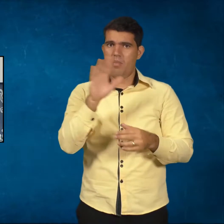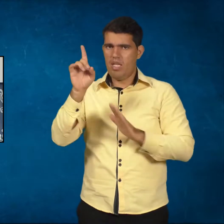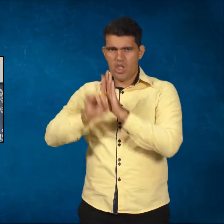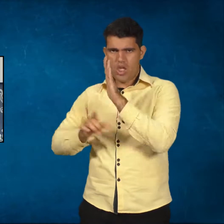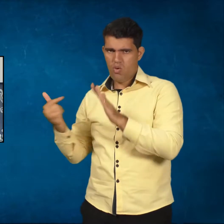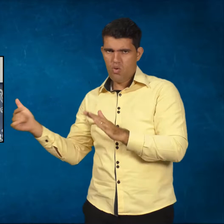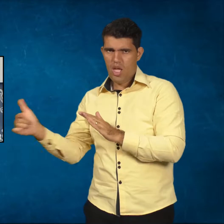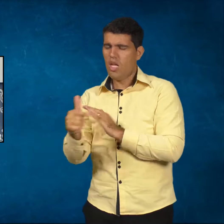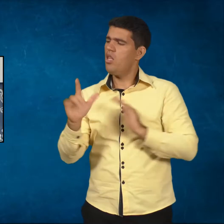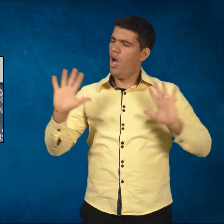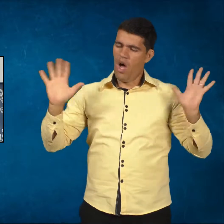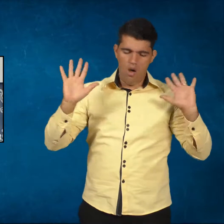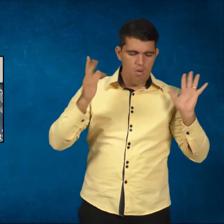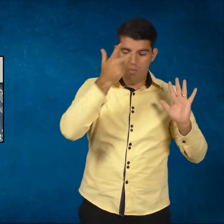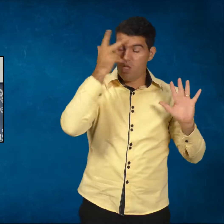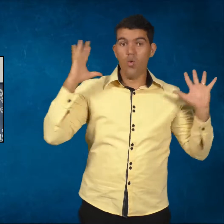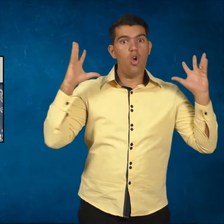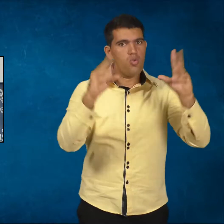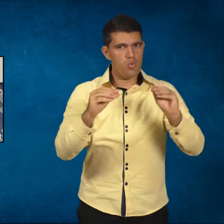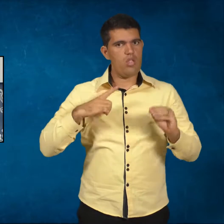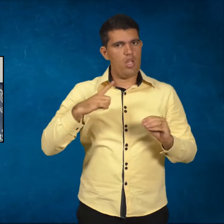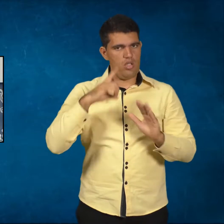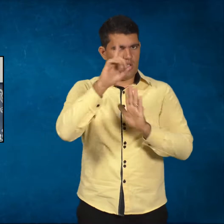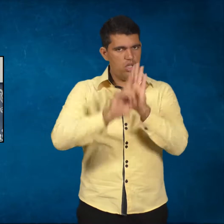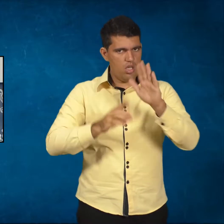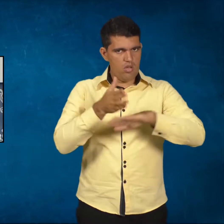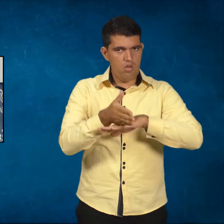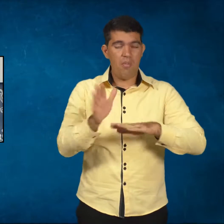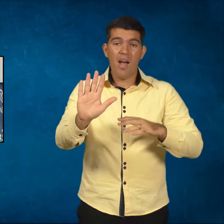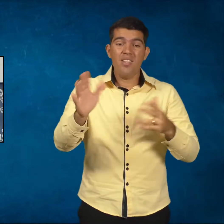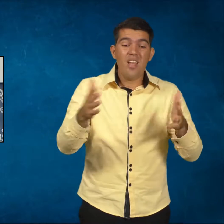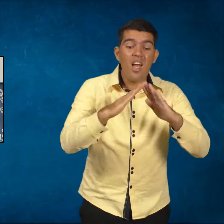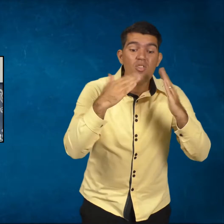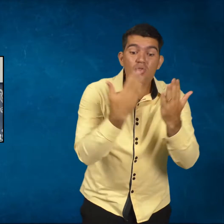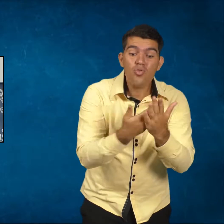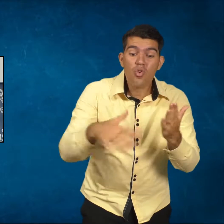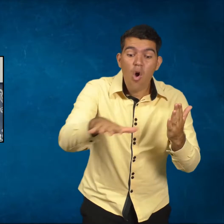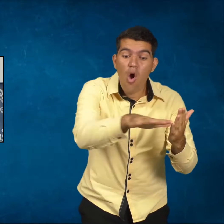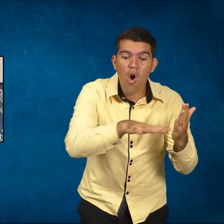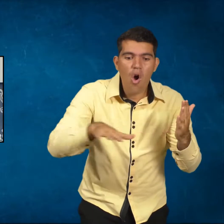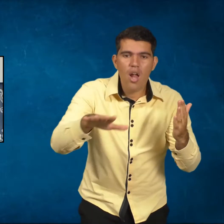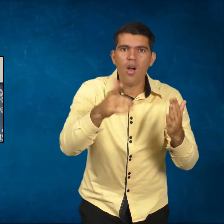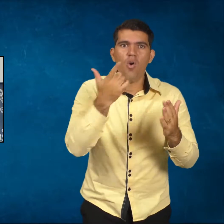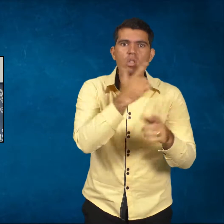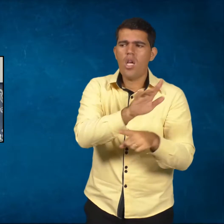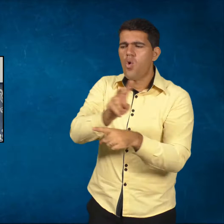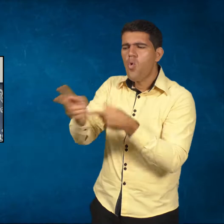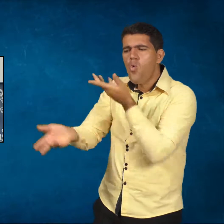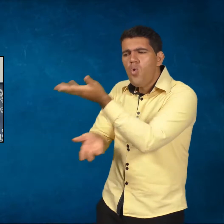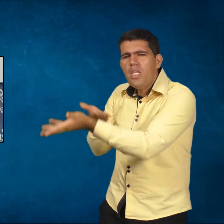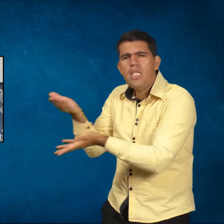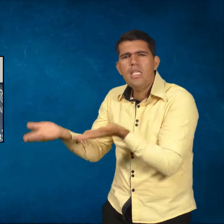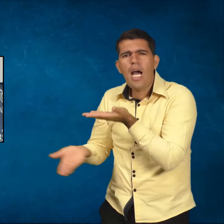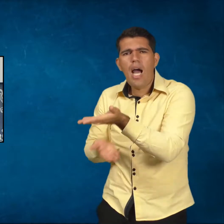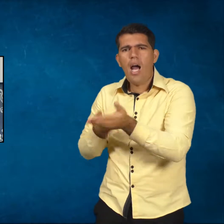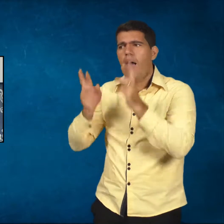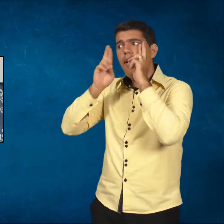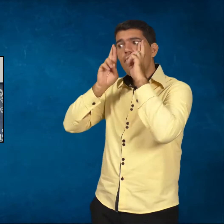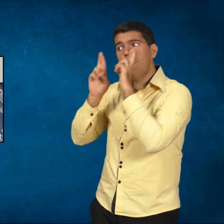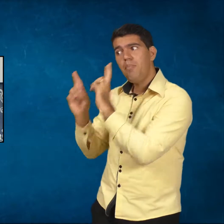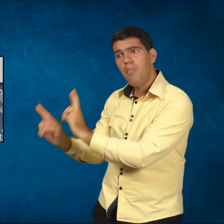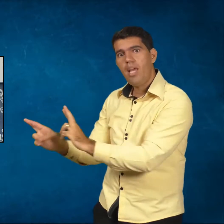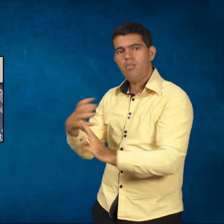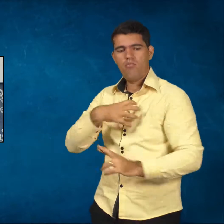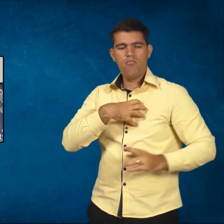A escola que está aí hoje não proporcionaria uma integridade física, de dignidade humana